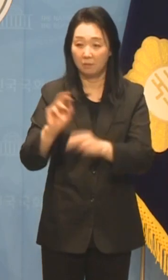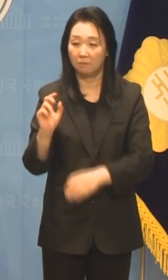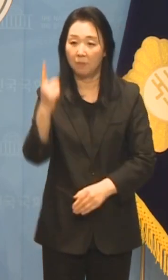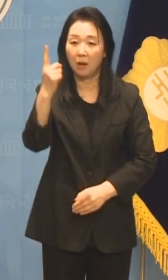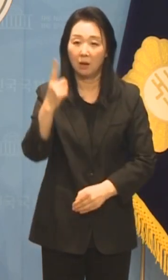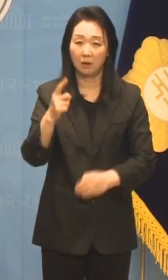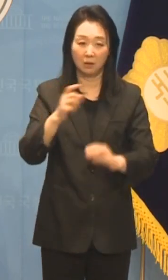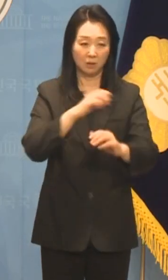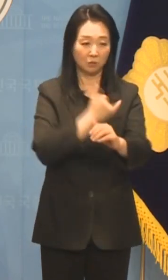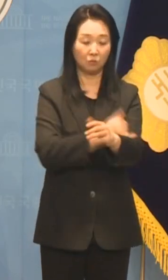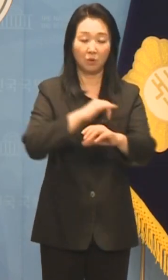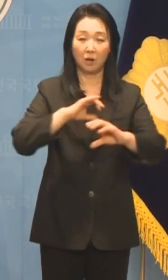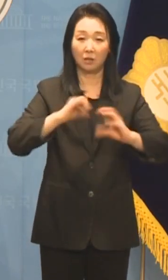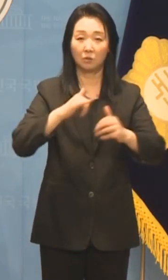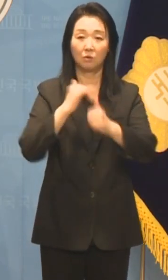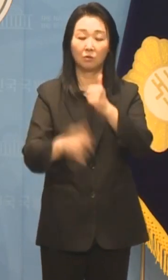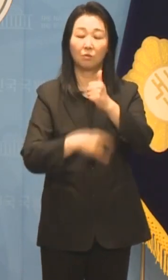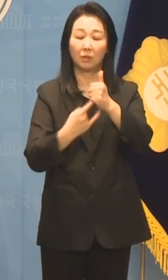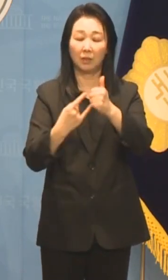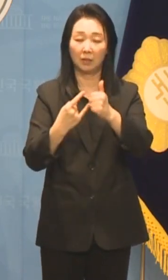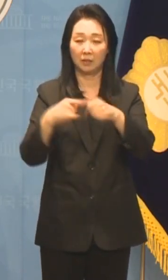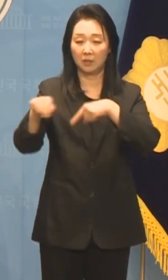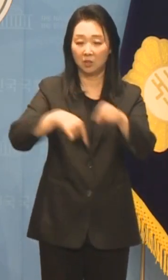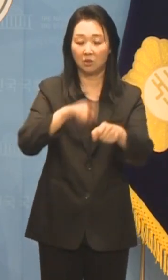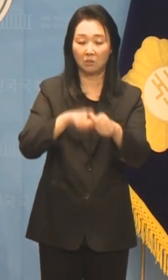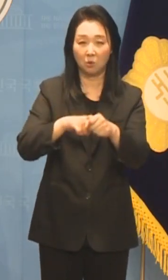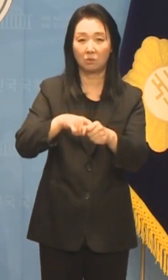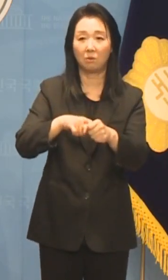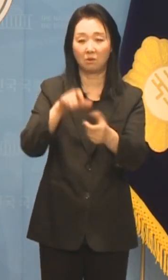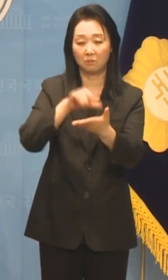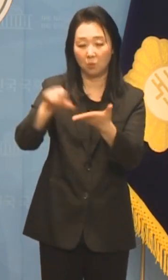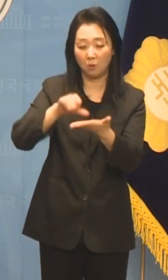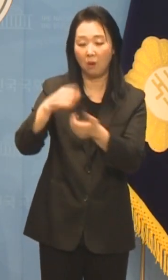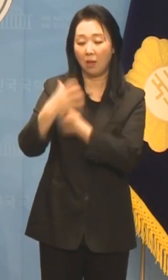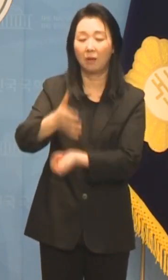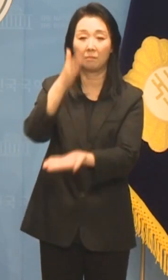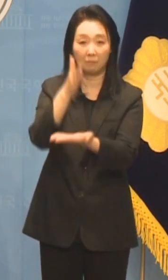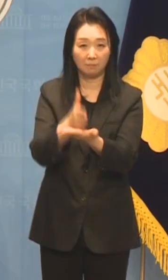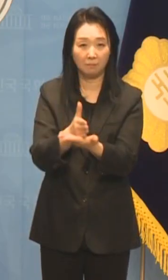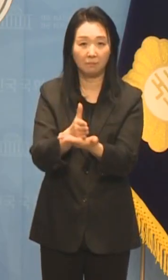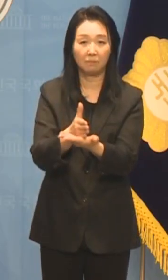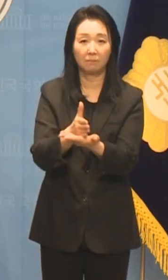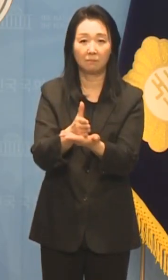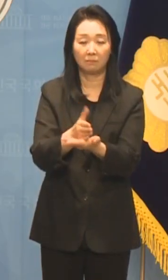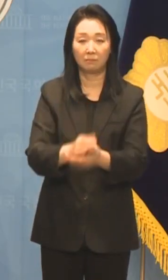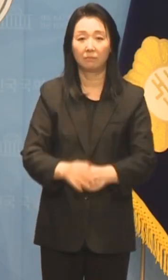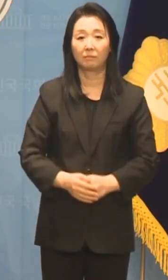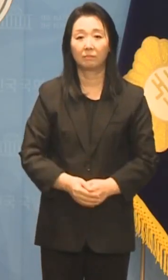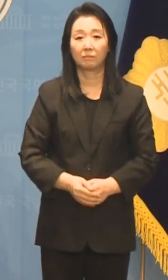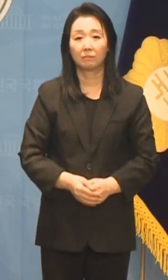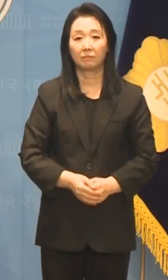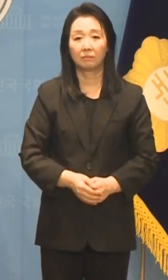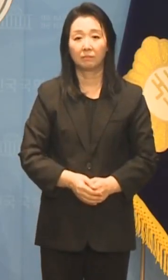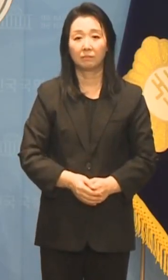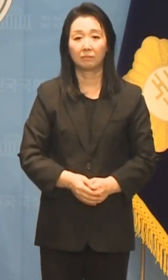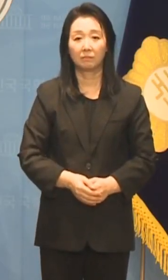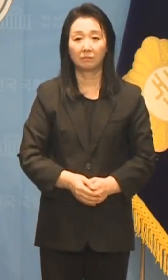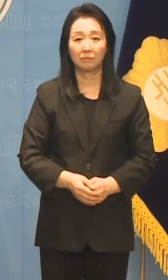인권적 도구로 보여서는 그리고 도구가 되어서는 안 될 것입니다.